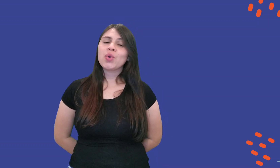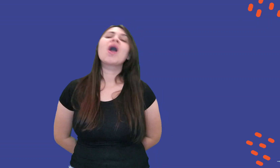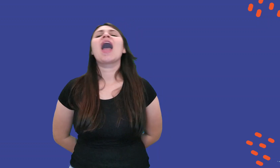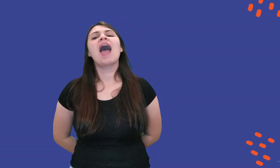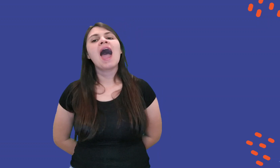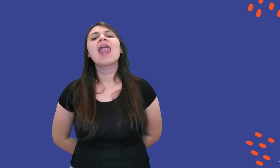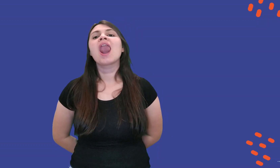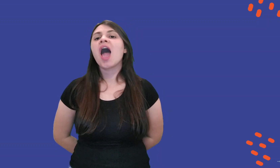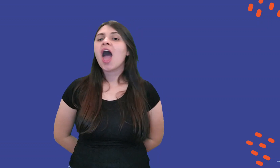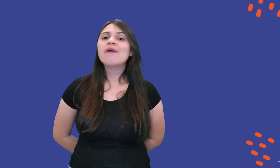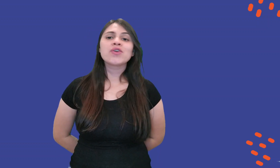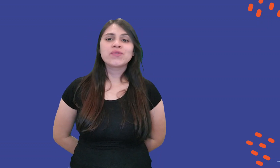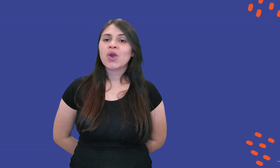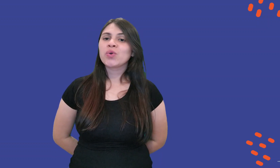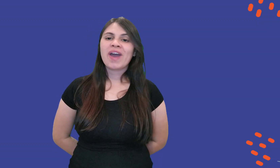Love Love